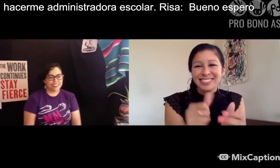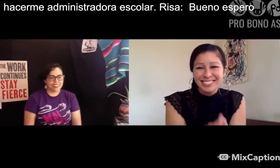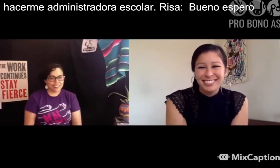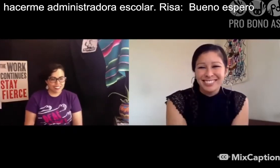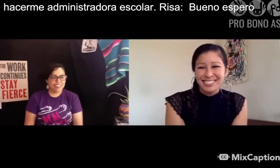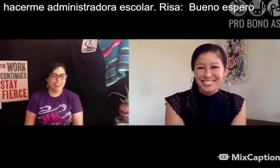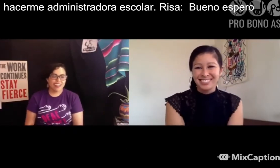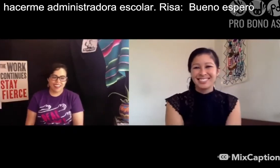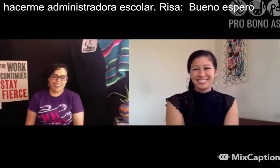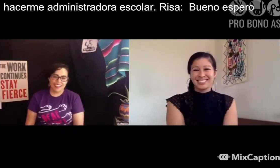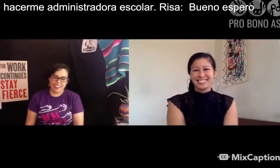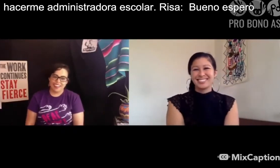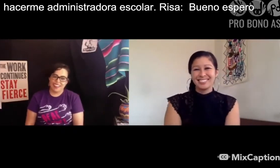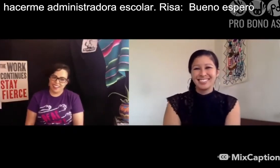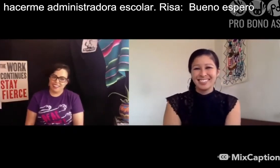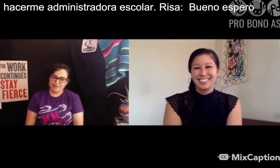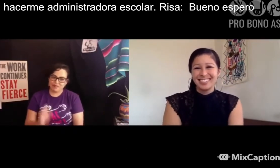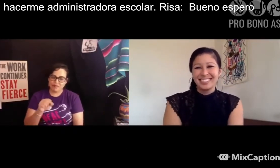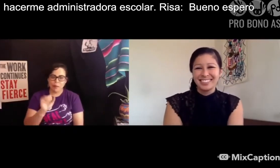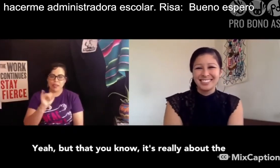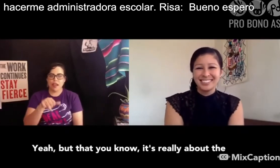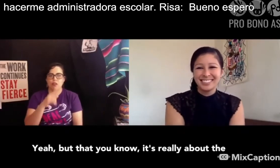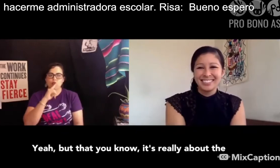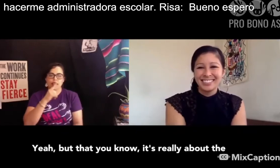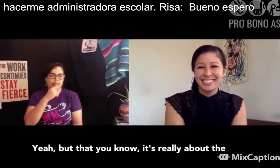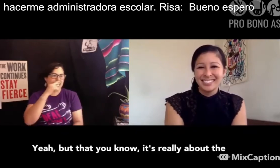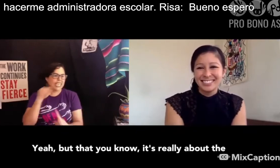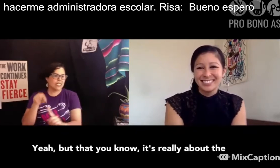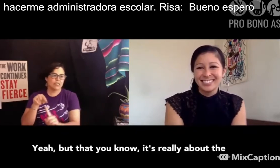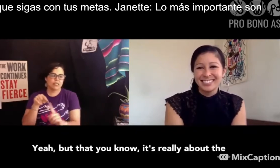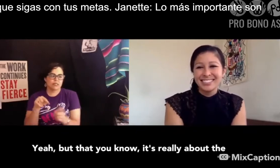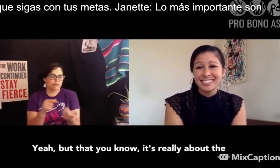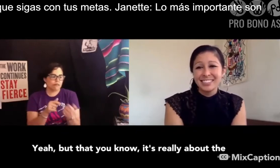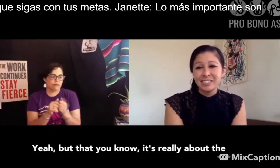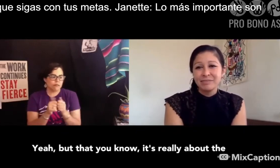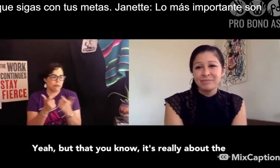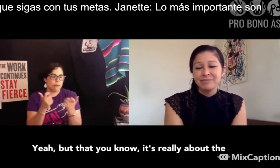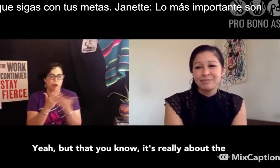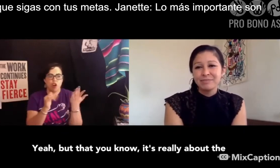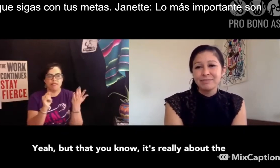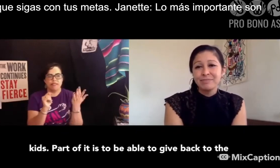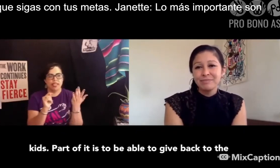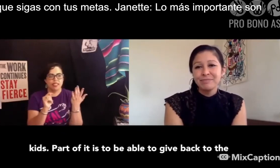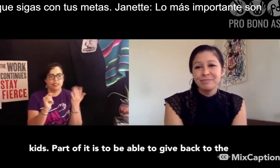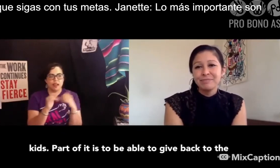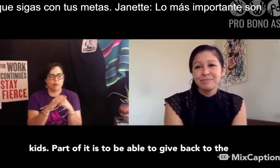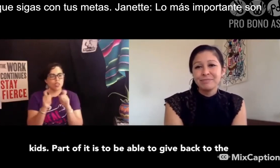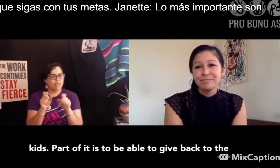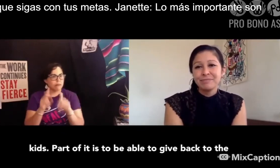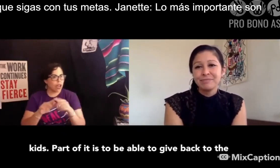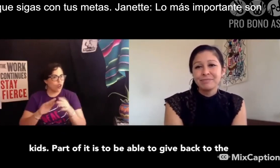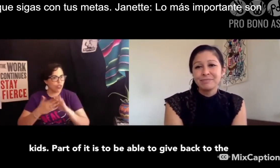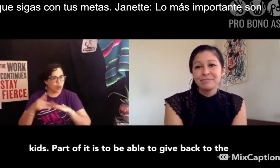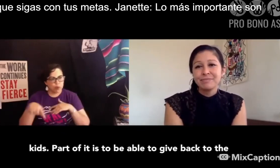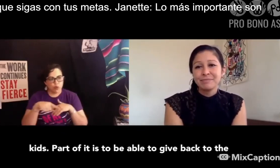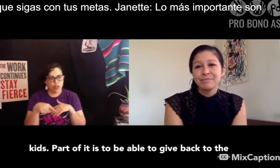de hacerme administradora escolar. Bueno, espero que sigas con tus metas.